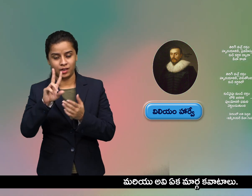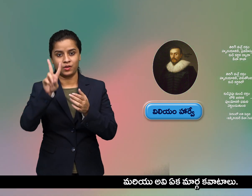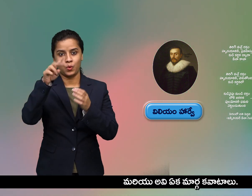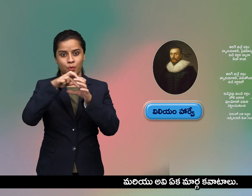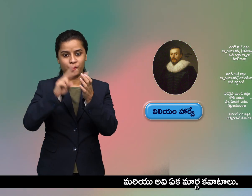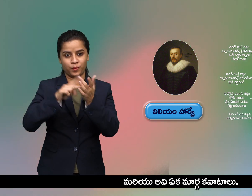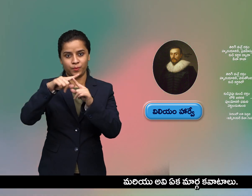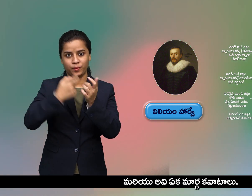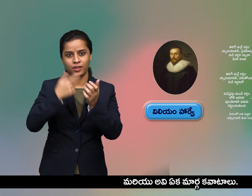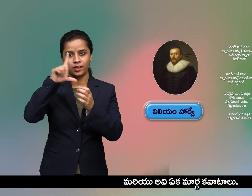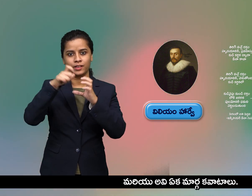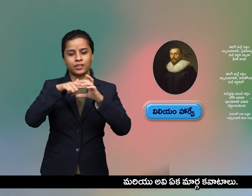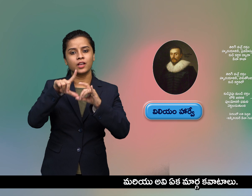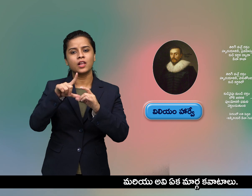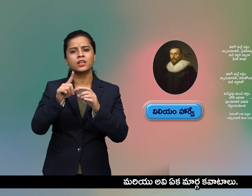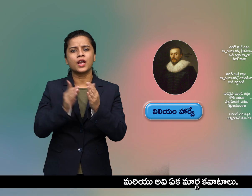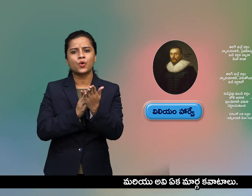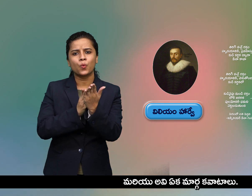మరియు అవి ఏకమార్గ కవాటాలు.